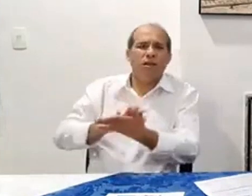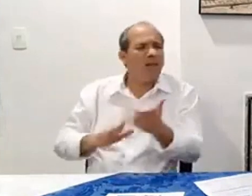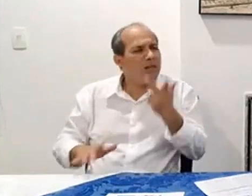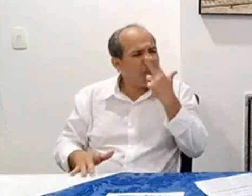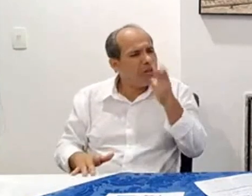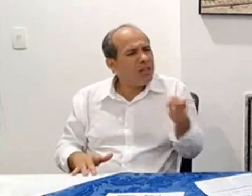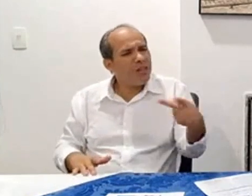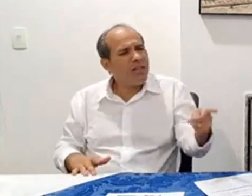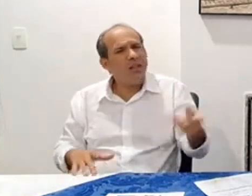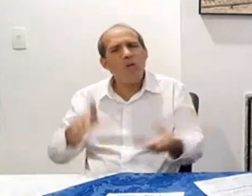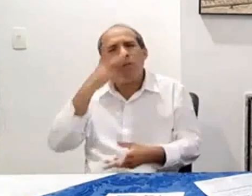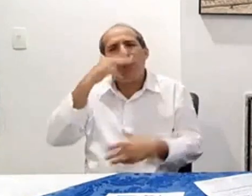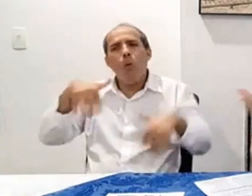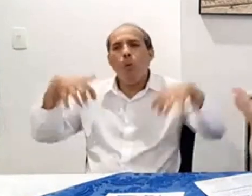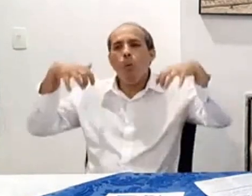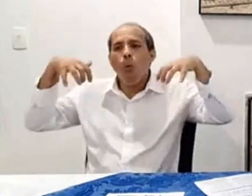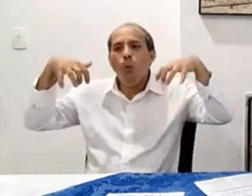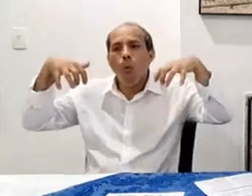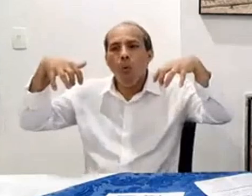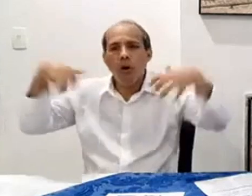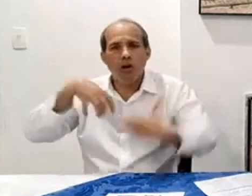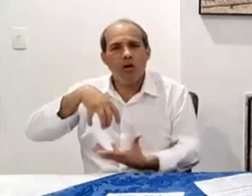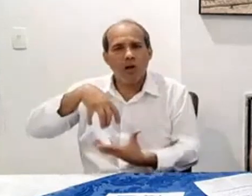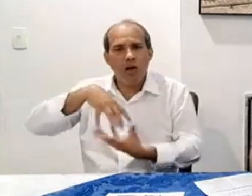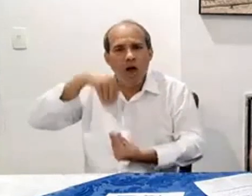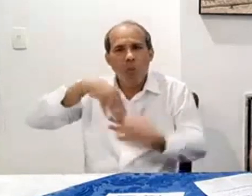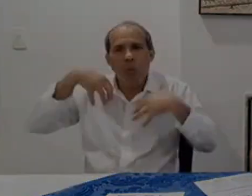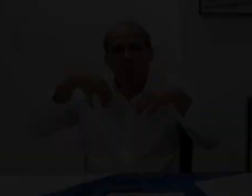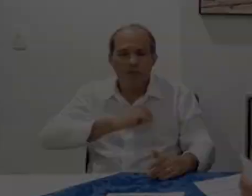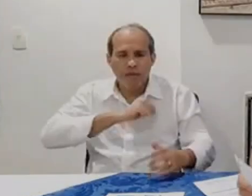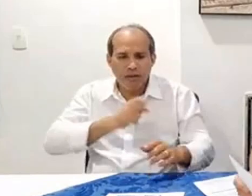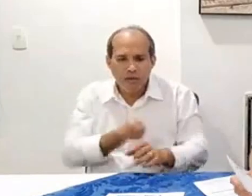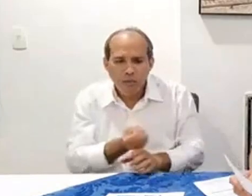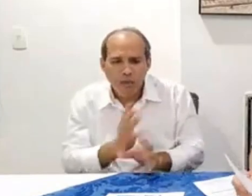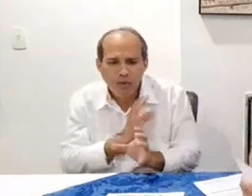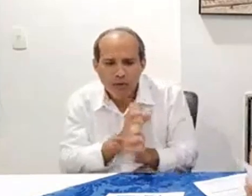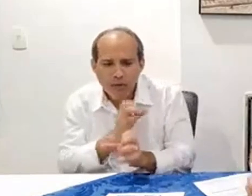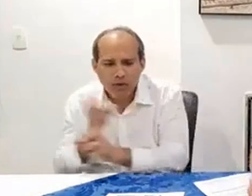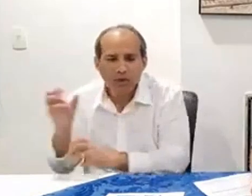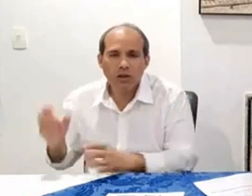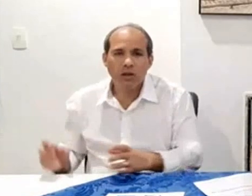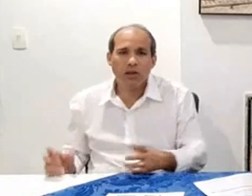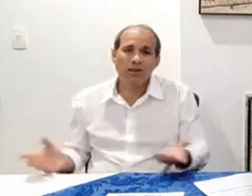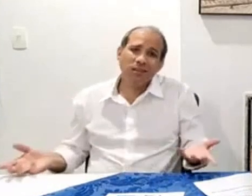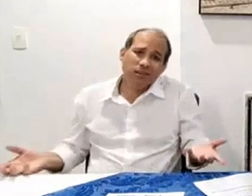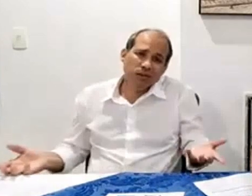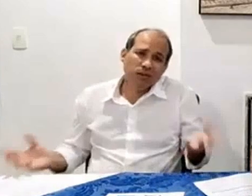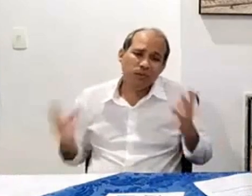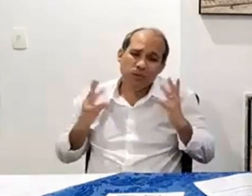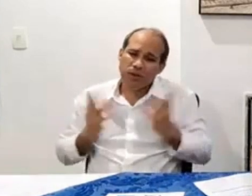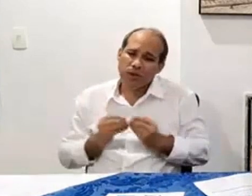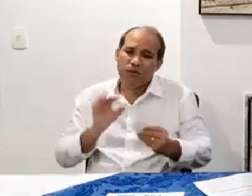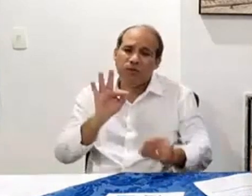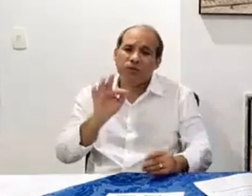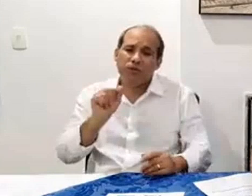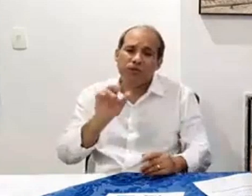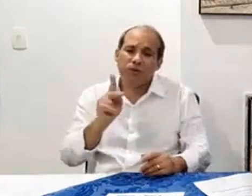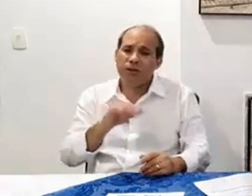fantasma que as Forças Armadas querem interferir na justiça eleitoral. Apesar do ministro Fachin, a gente não entende